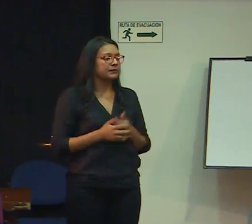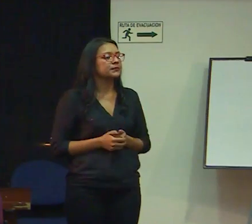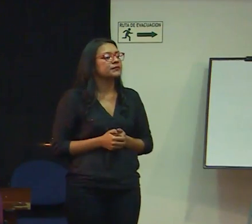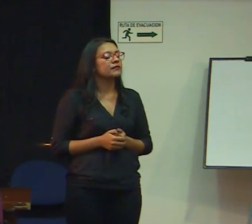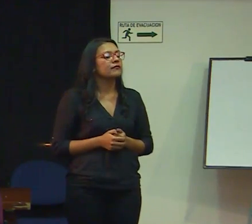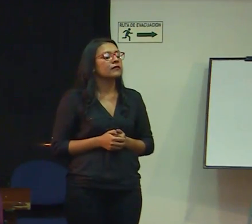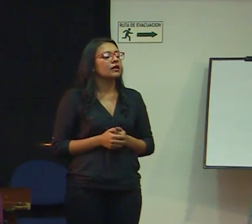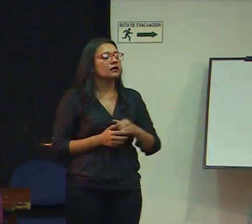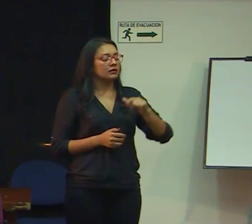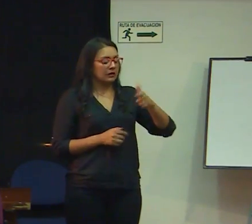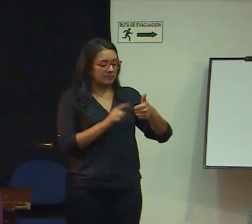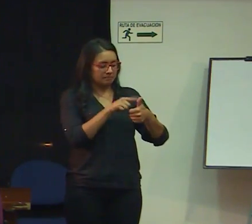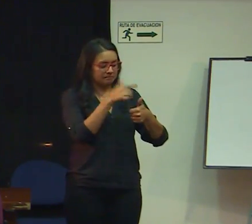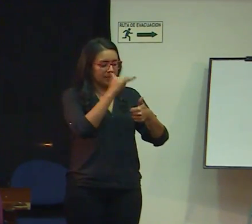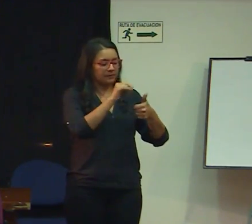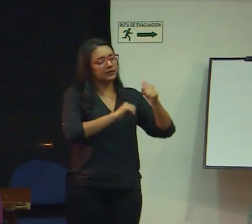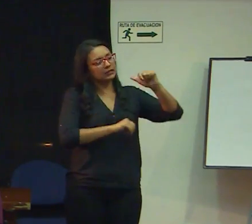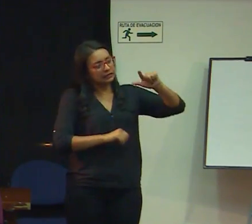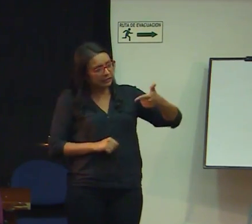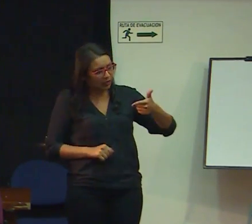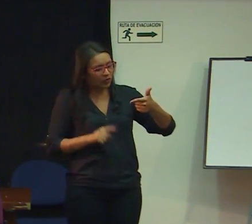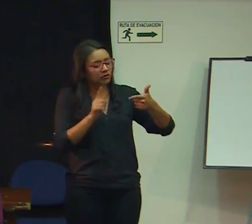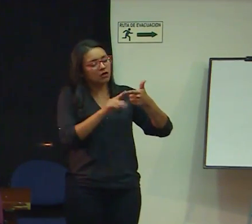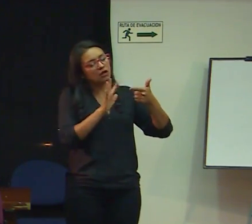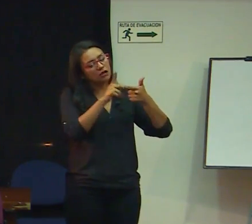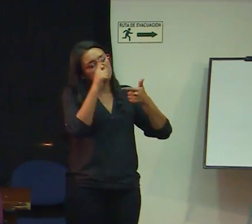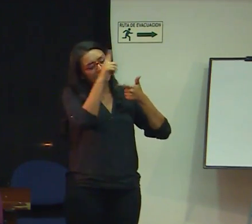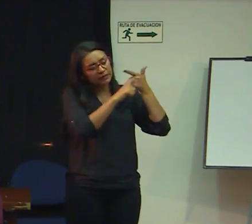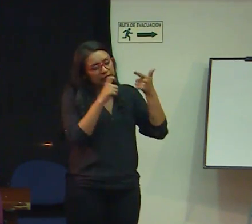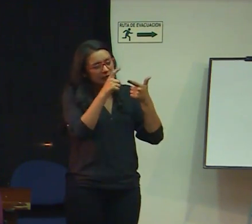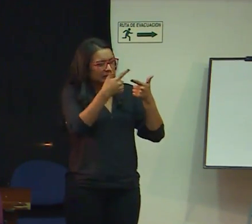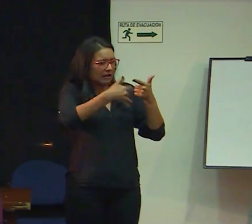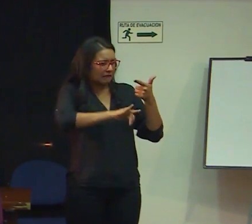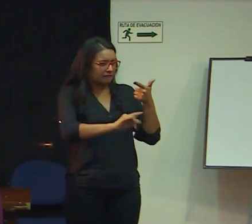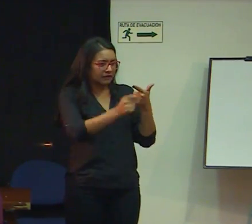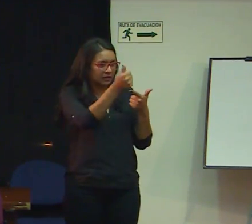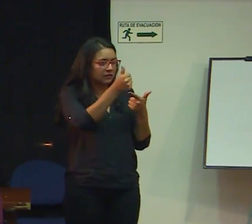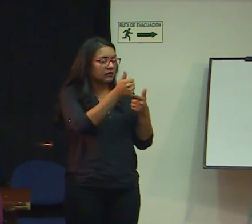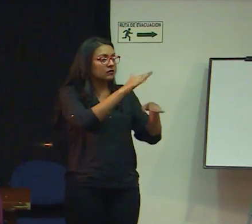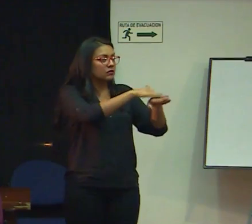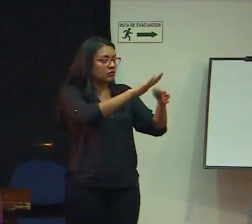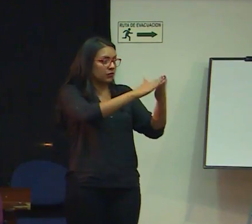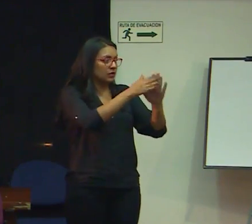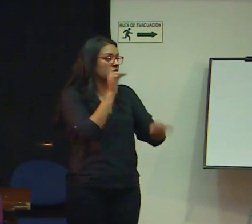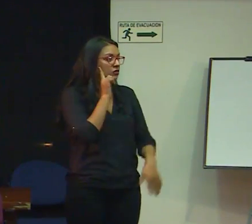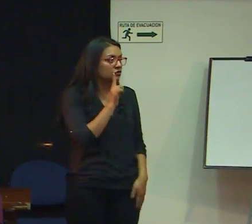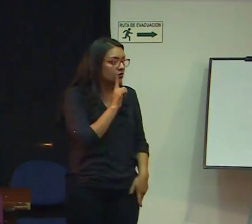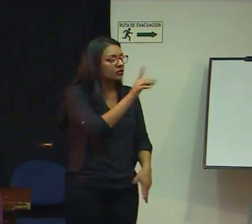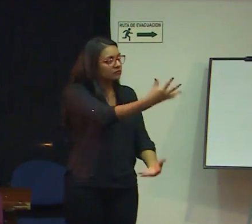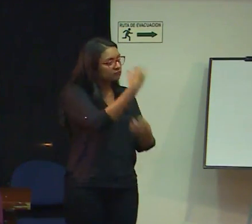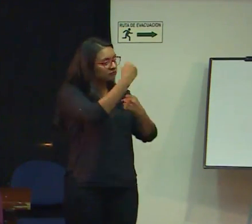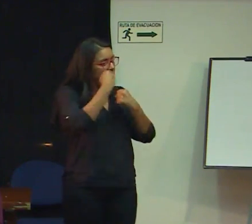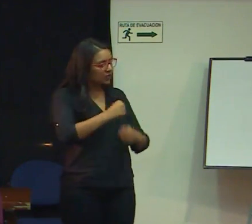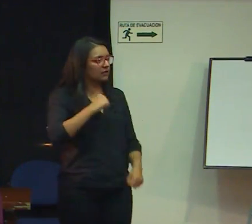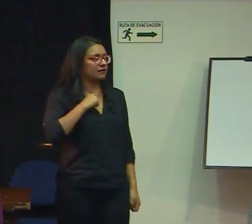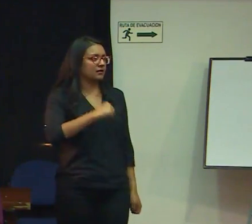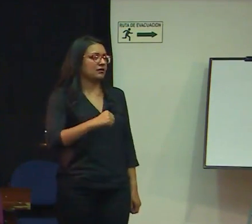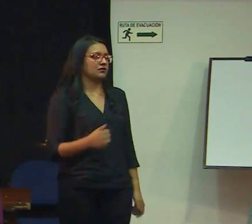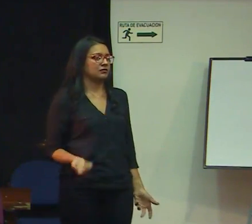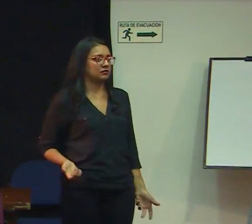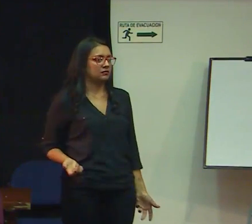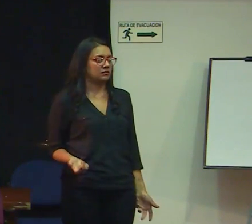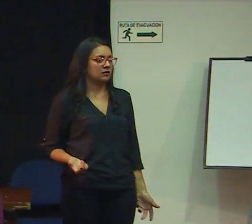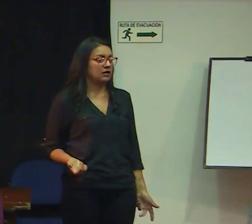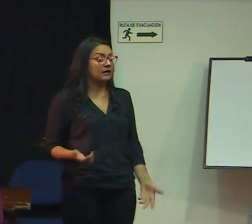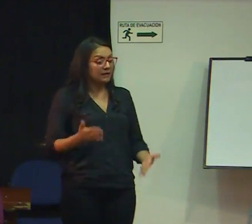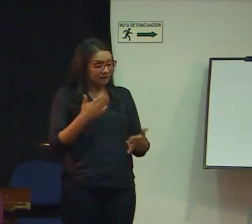El segundo mensaje que quiero dejarles, ya para terminar, es invitar a la población sorda de que se apropien de sus derechos. De